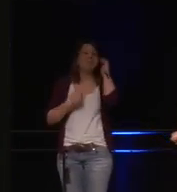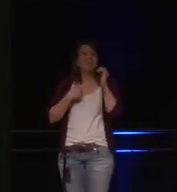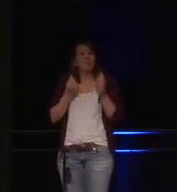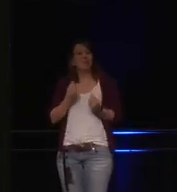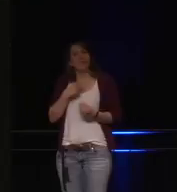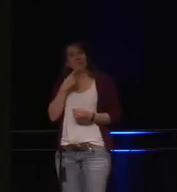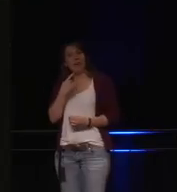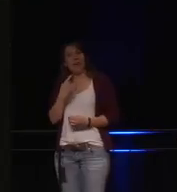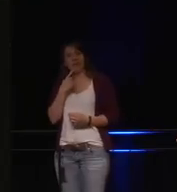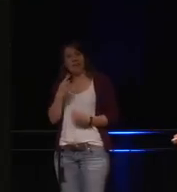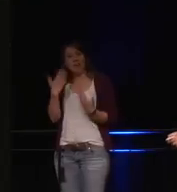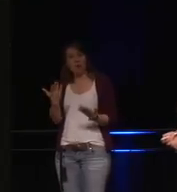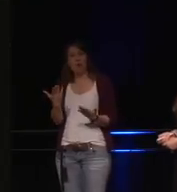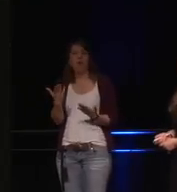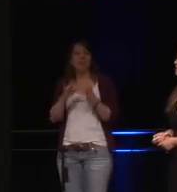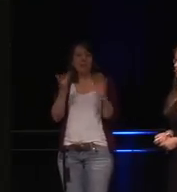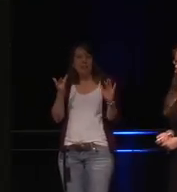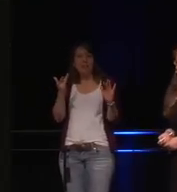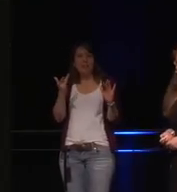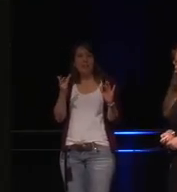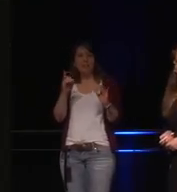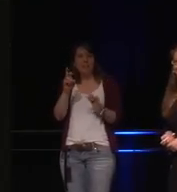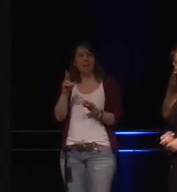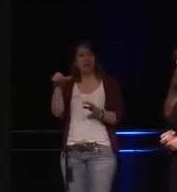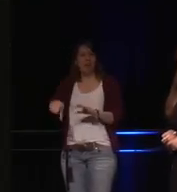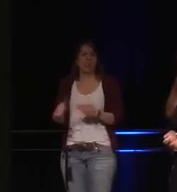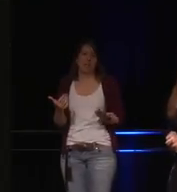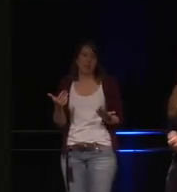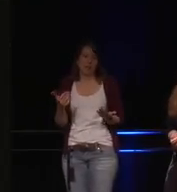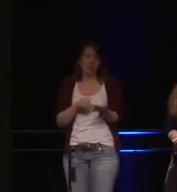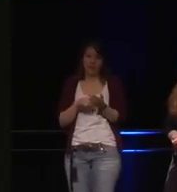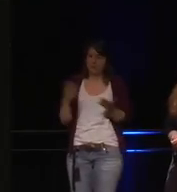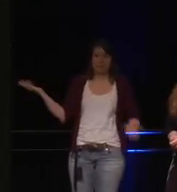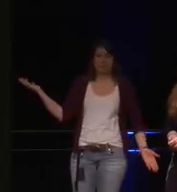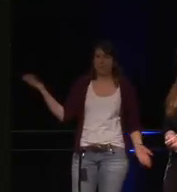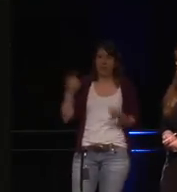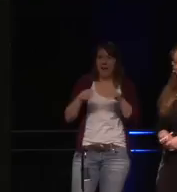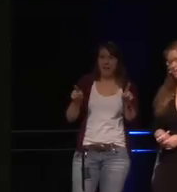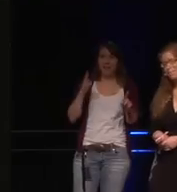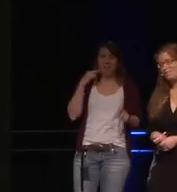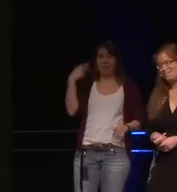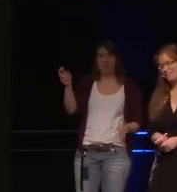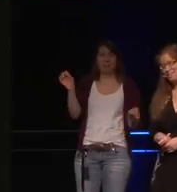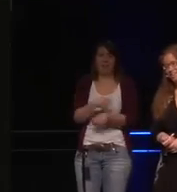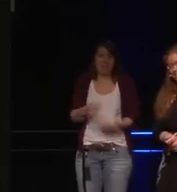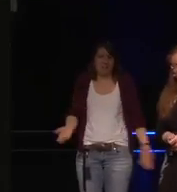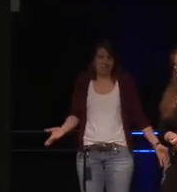shit. Yo le llamo internet de la mierda porque no puedes llamarlo de otra manera.